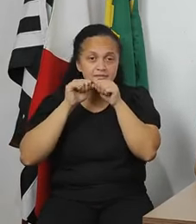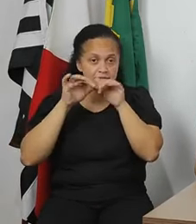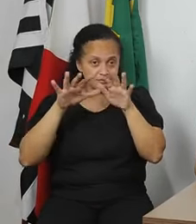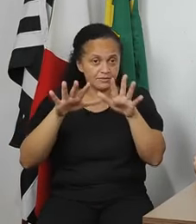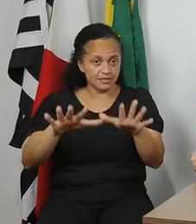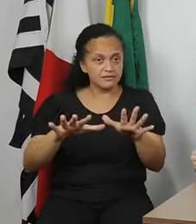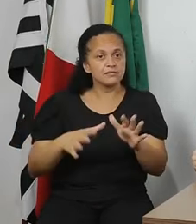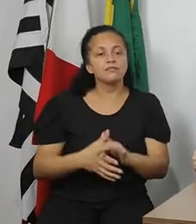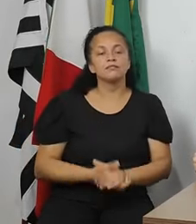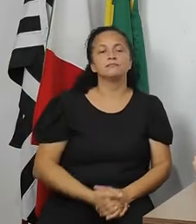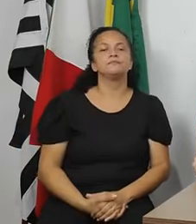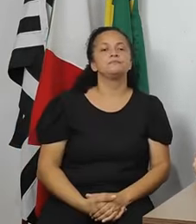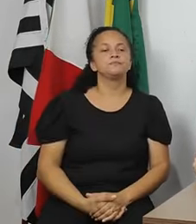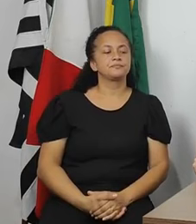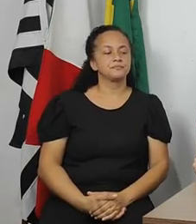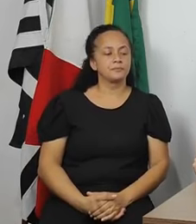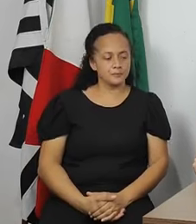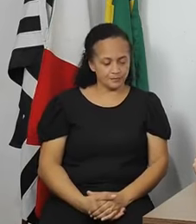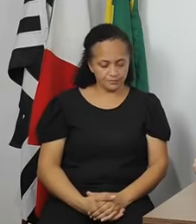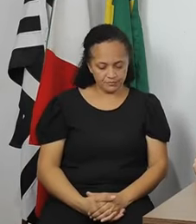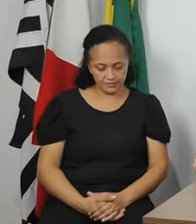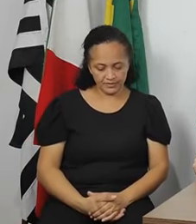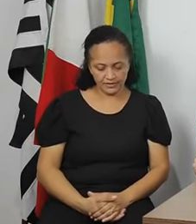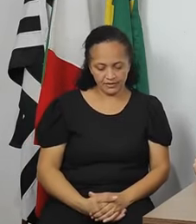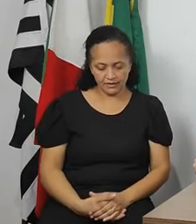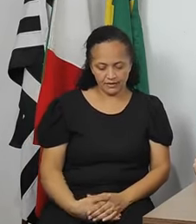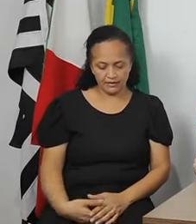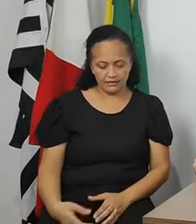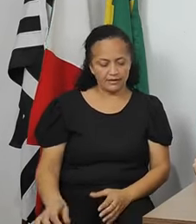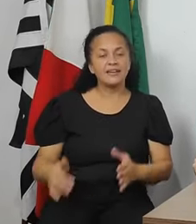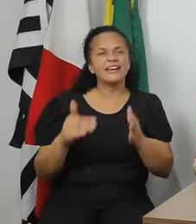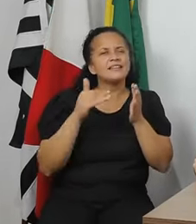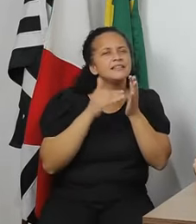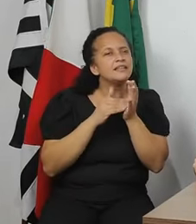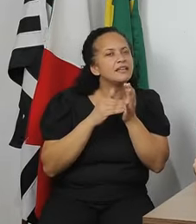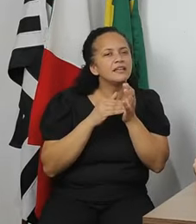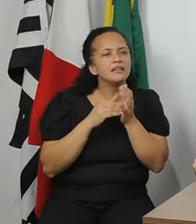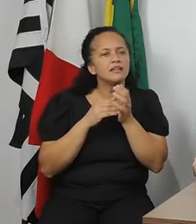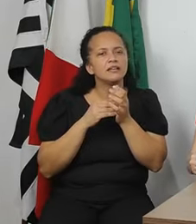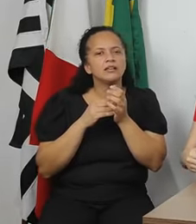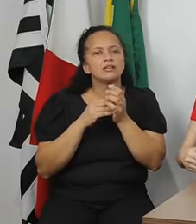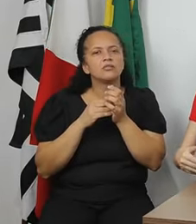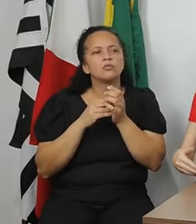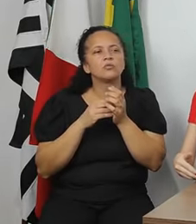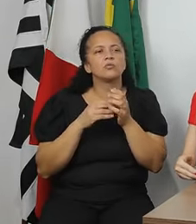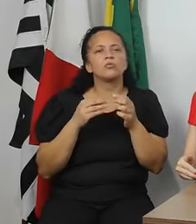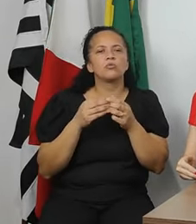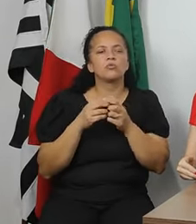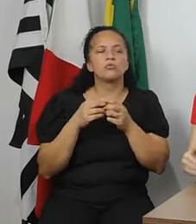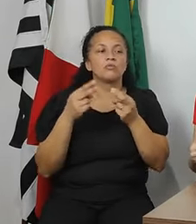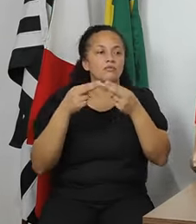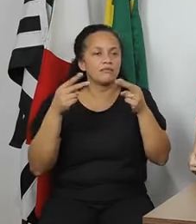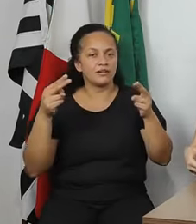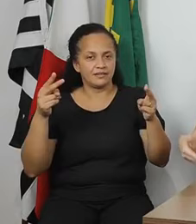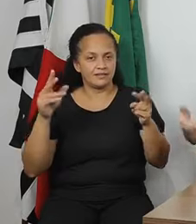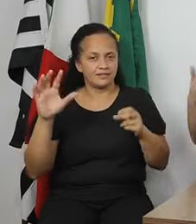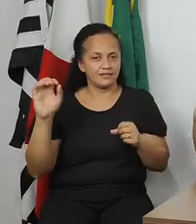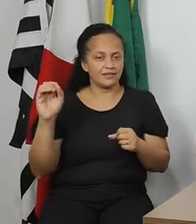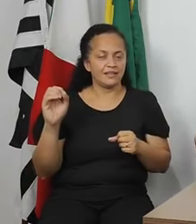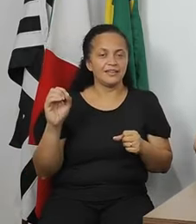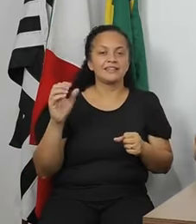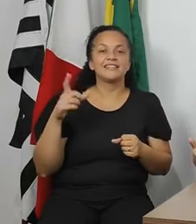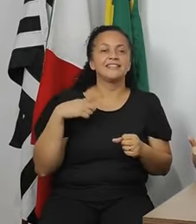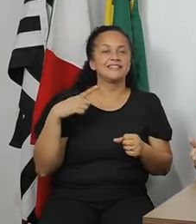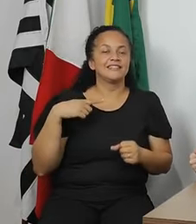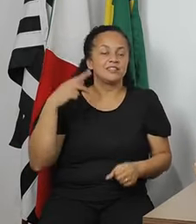processo que deveria ser algo natural, ele ainda nos